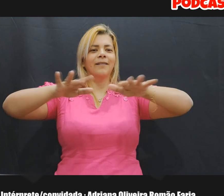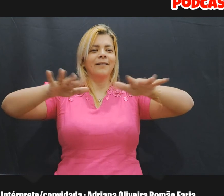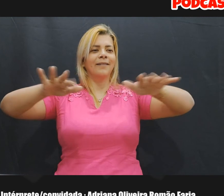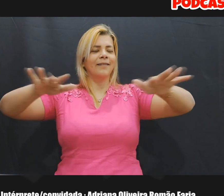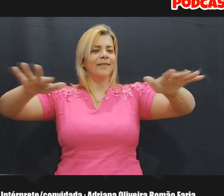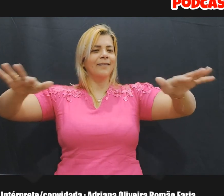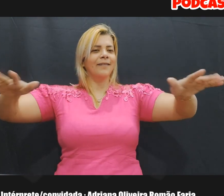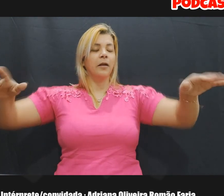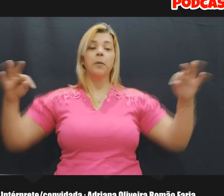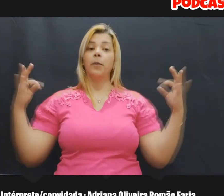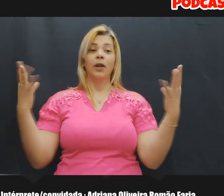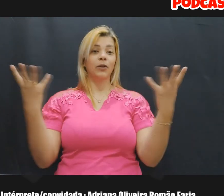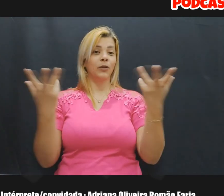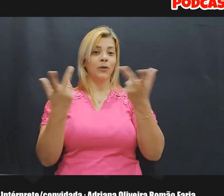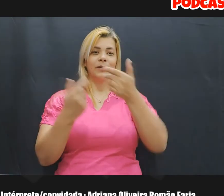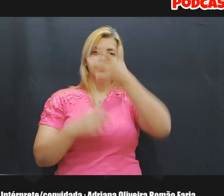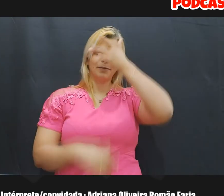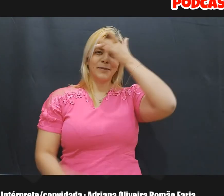Para todos,